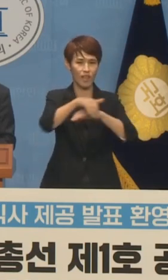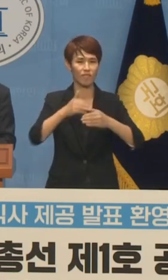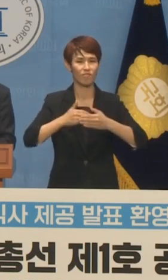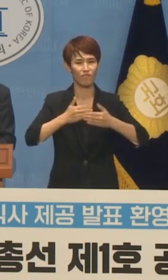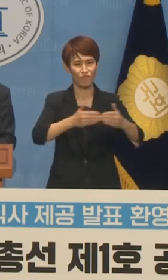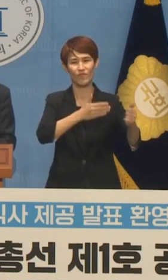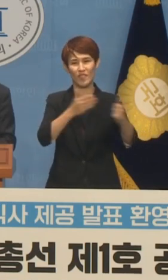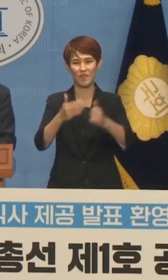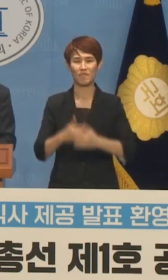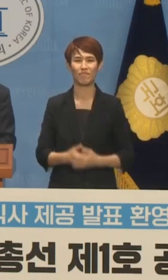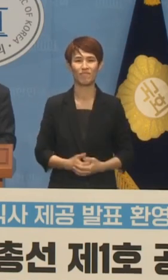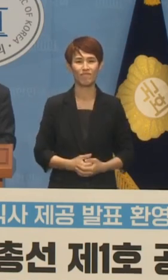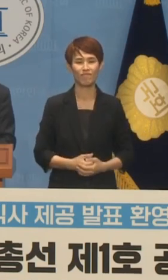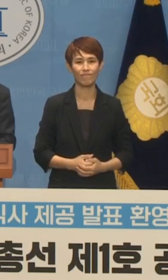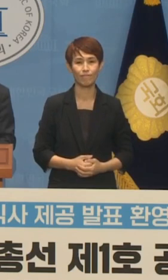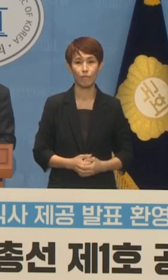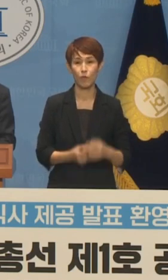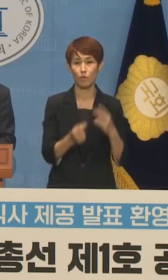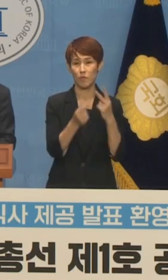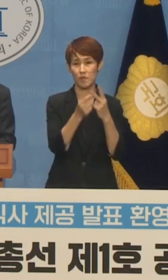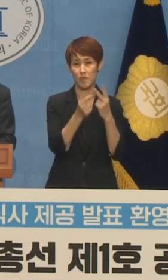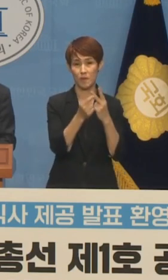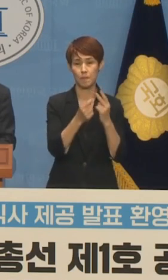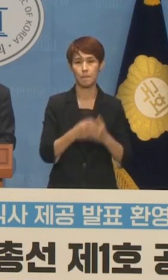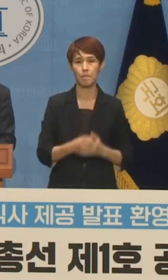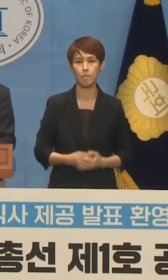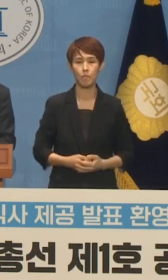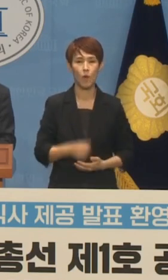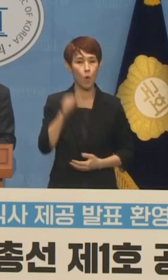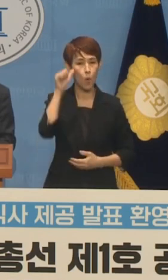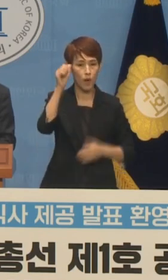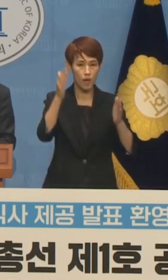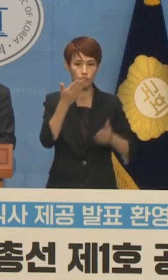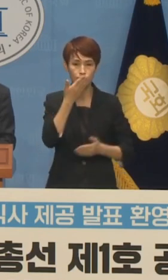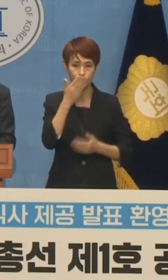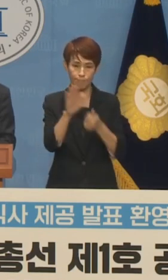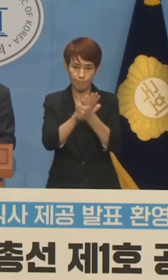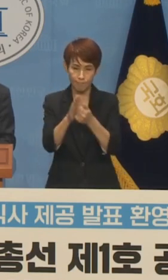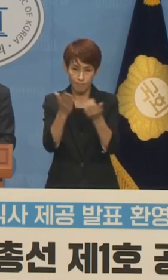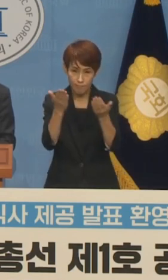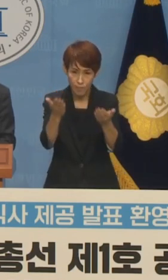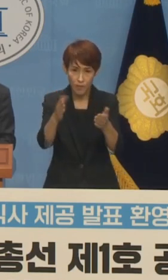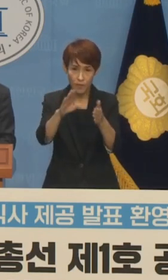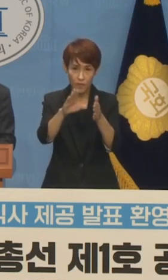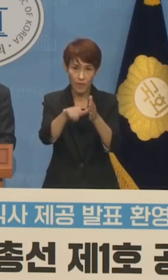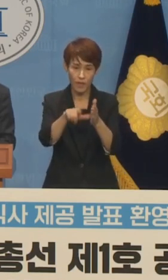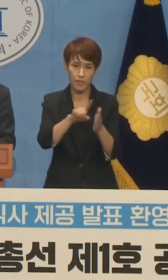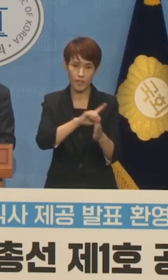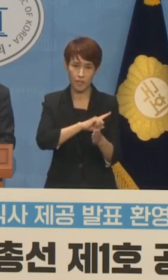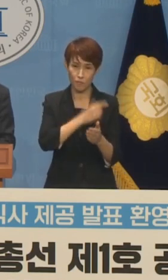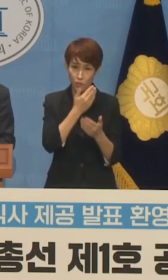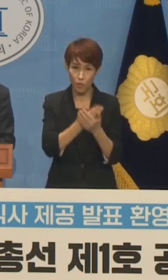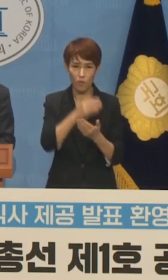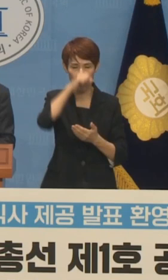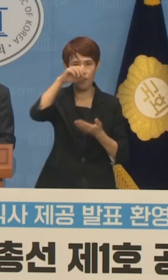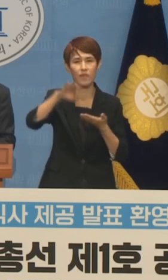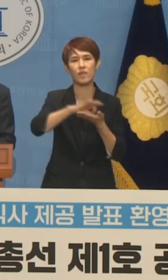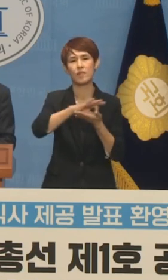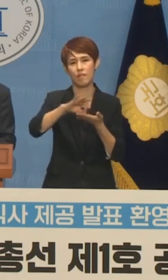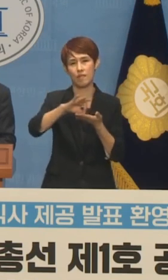주셨으면 하는 바람이 있고요. 두 번째는 저희가 경로당 5일 급식을 추진하면서 가장 챙겼던 부분이 예산